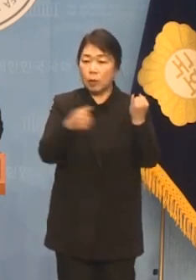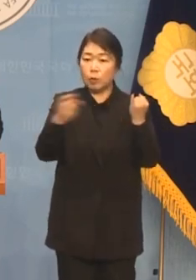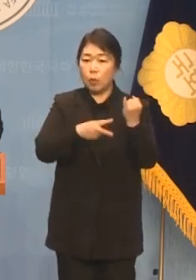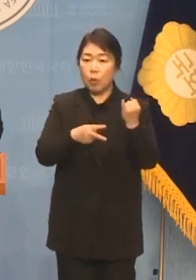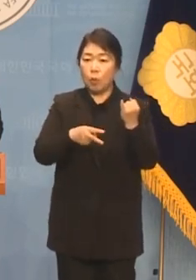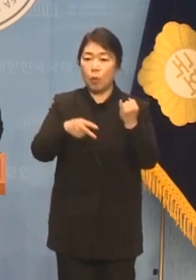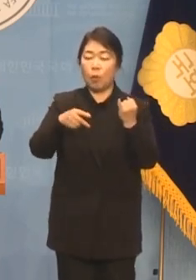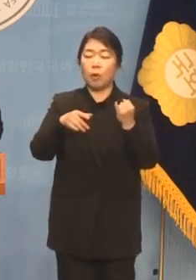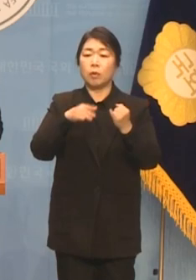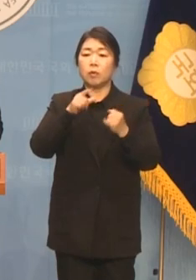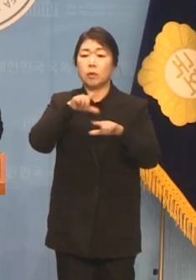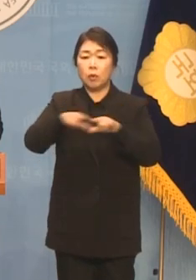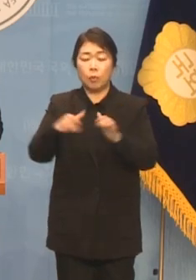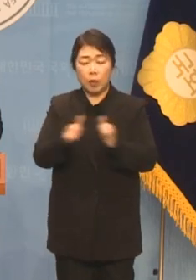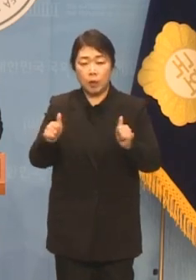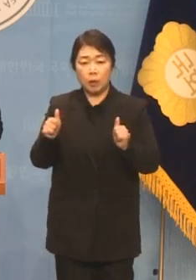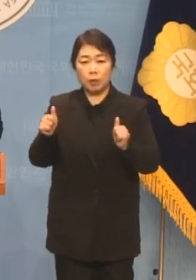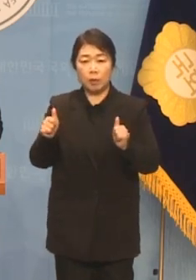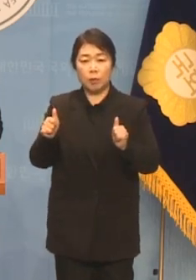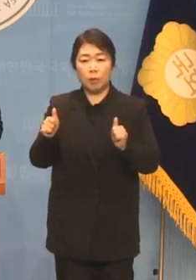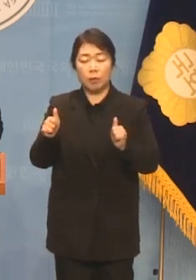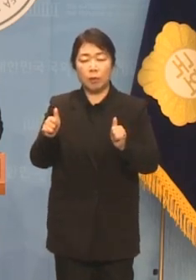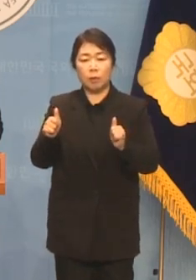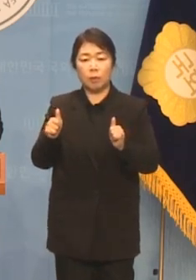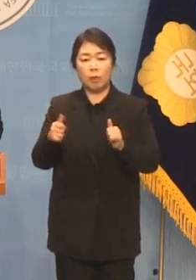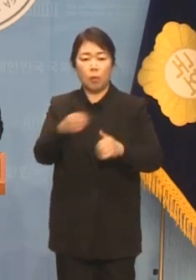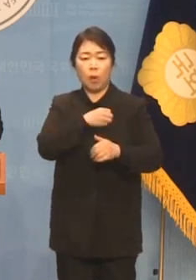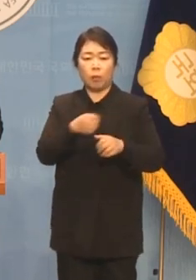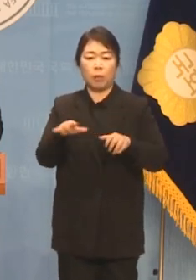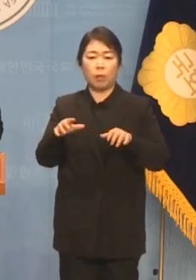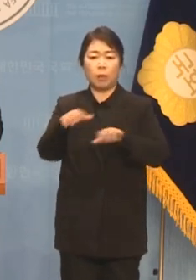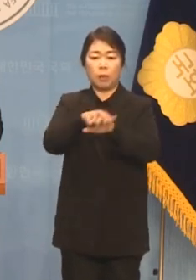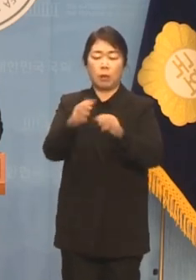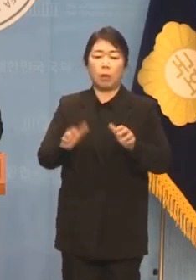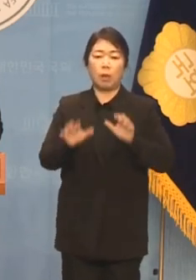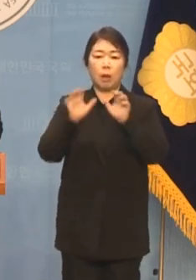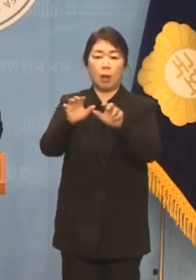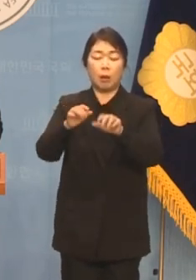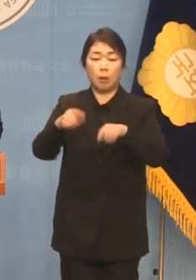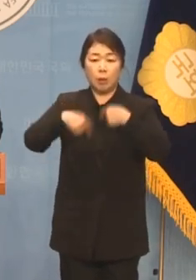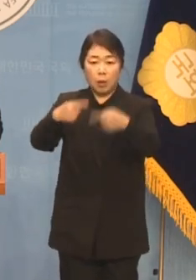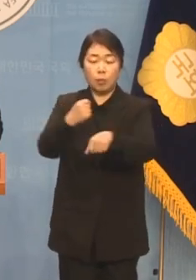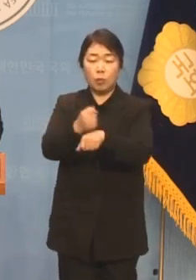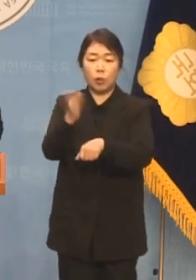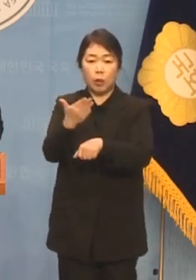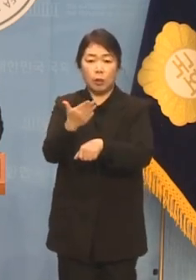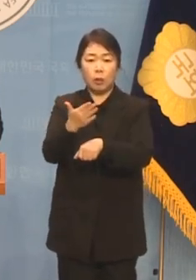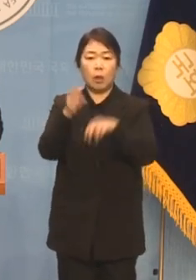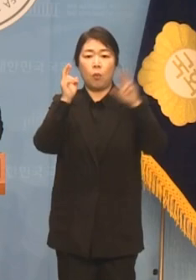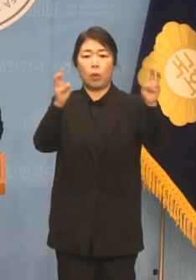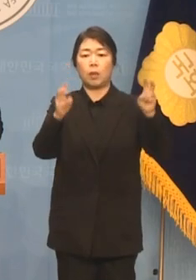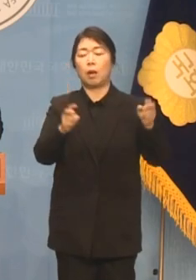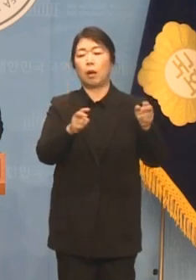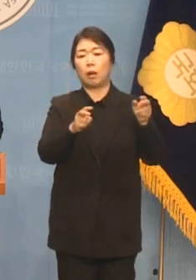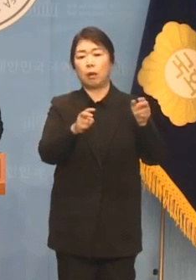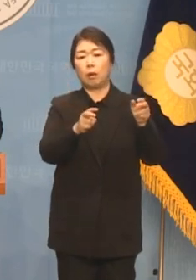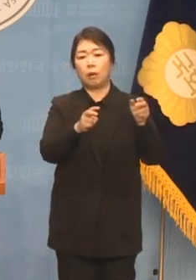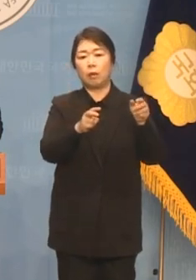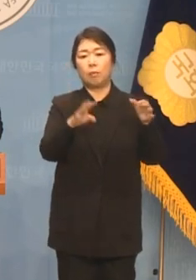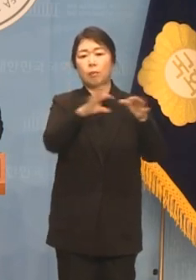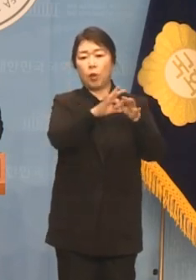회원만 여명의를 재판을 받고 있는 회사에 섰